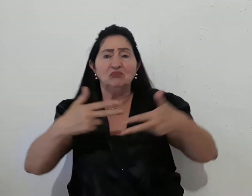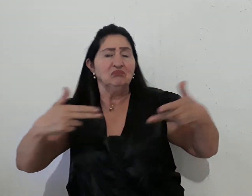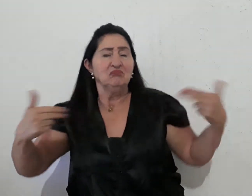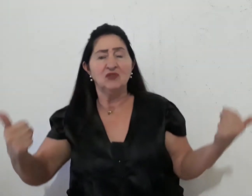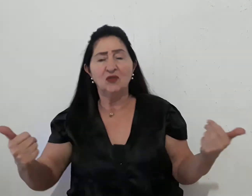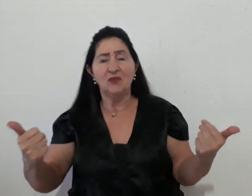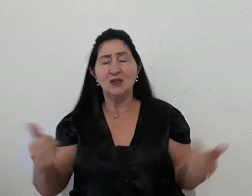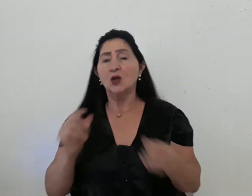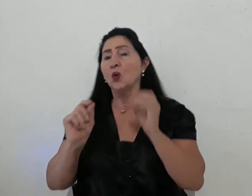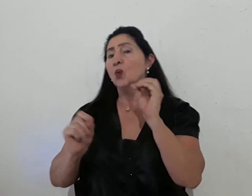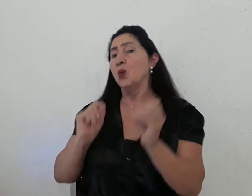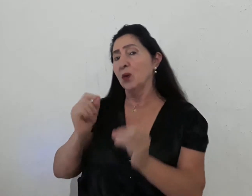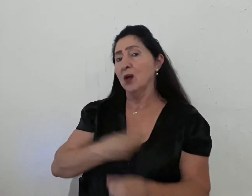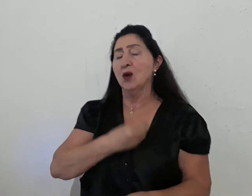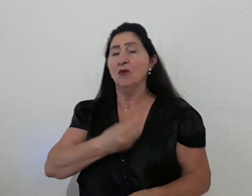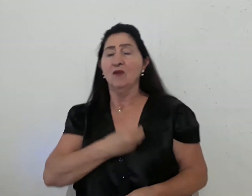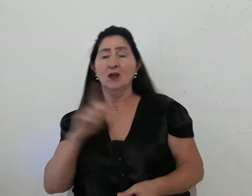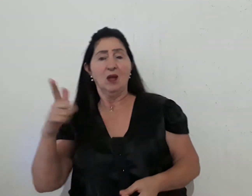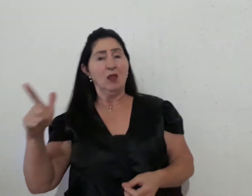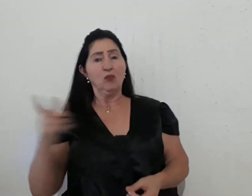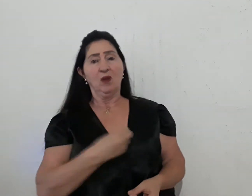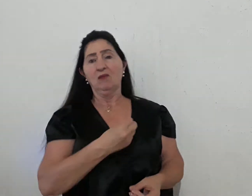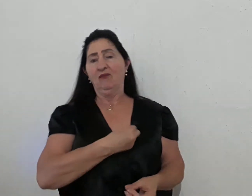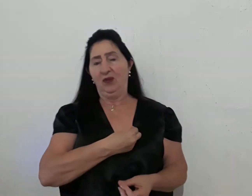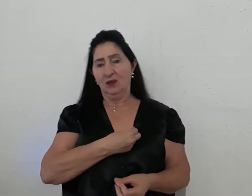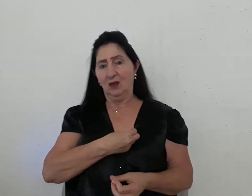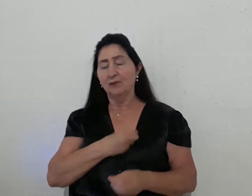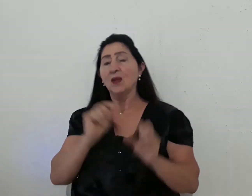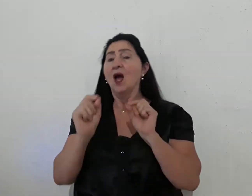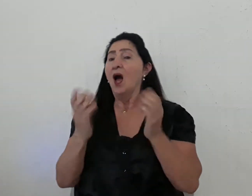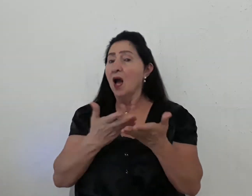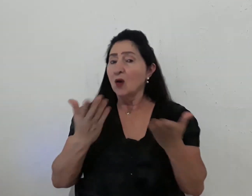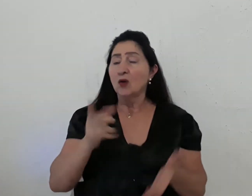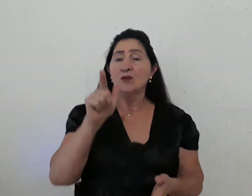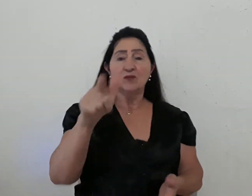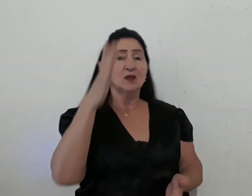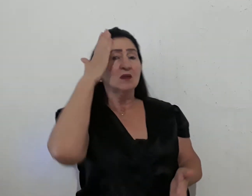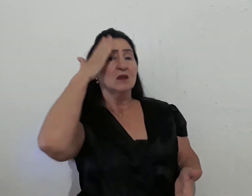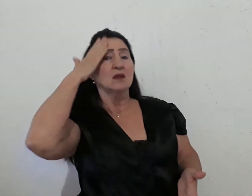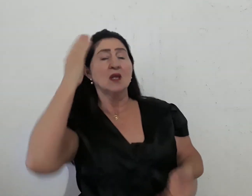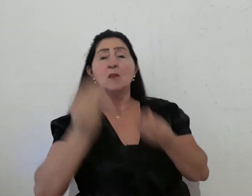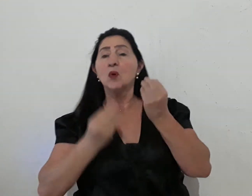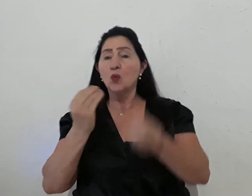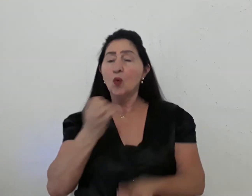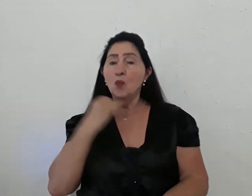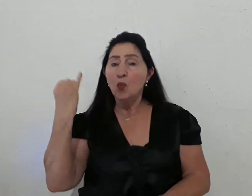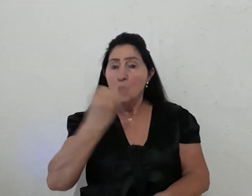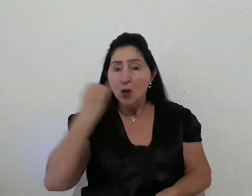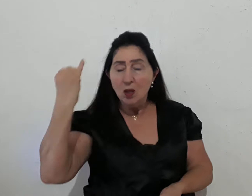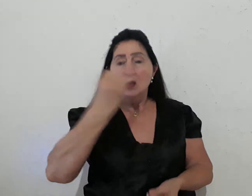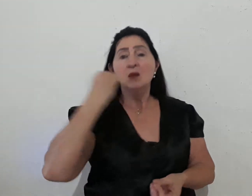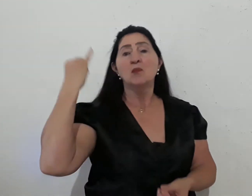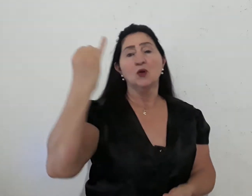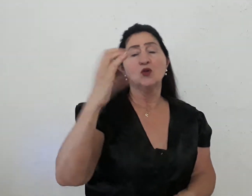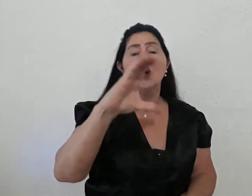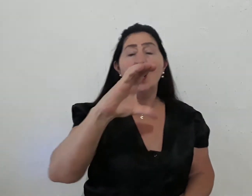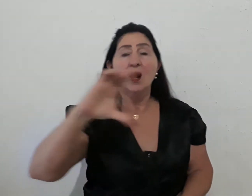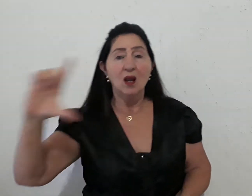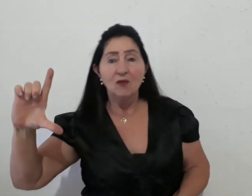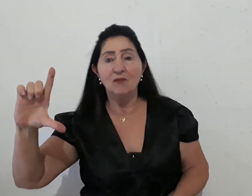e seres animados. Agora que você já compreendeu a importância dos classificadores na língua